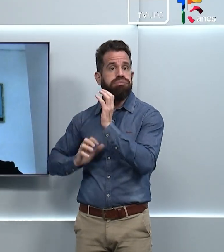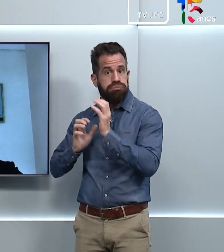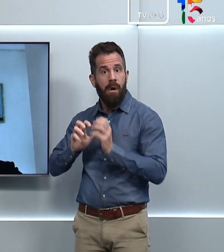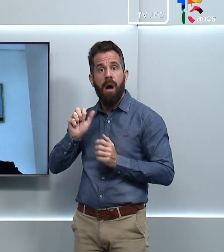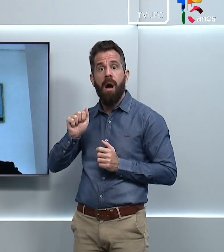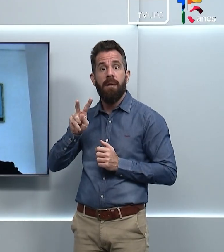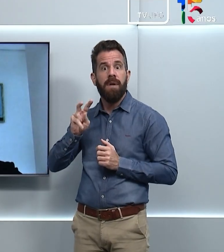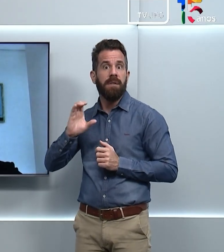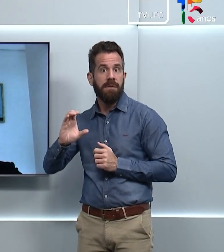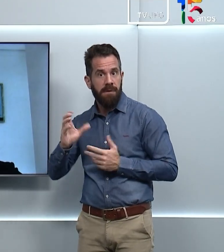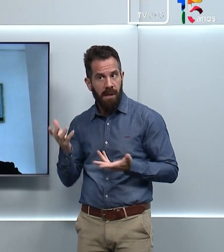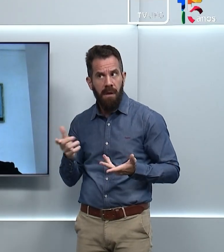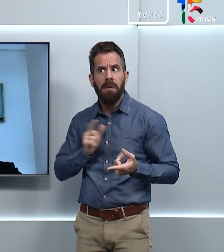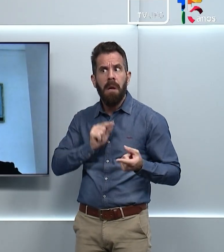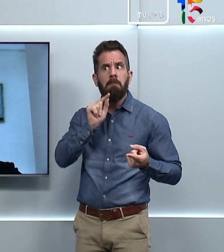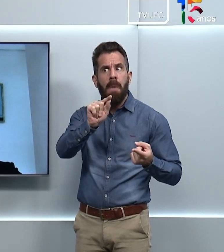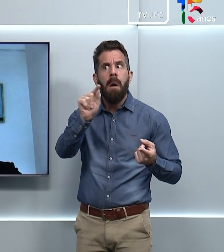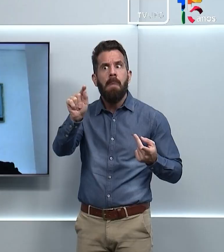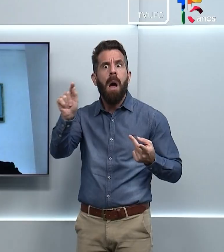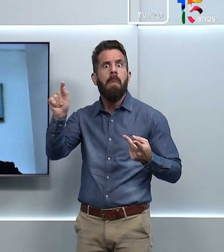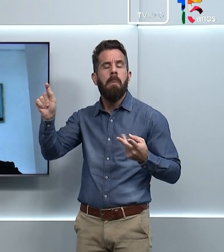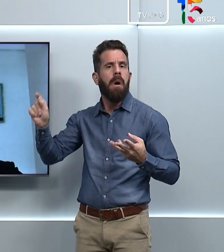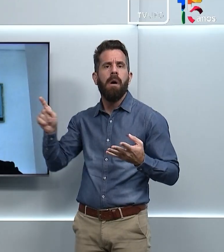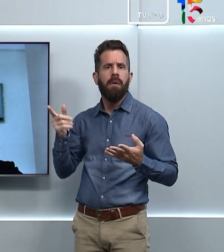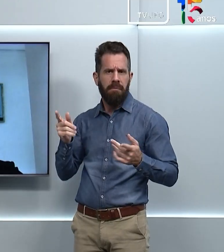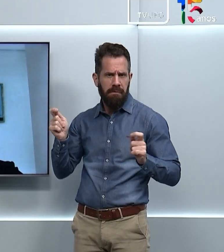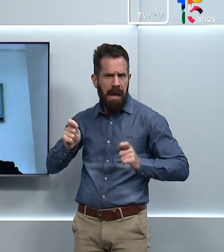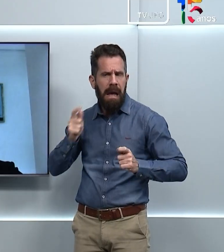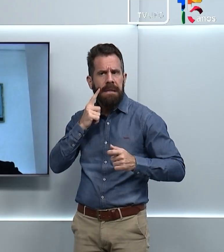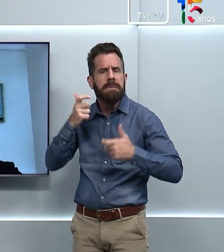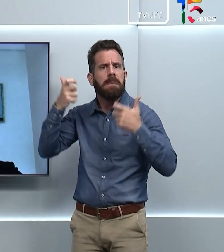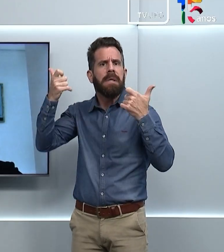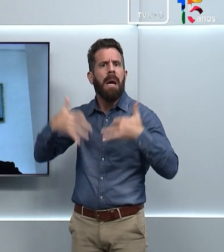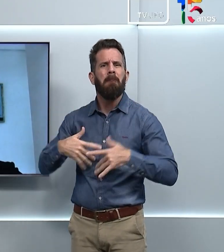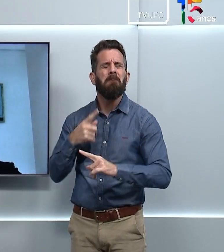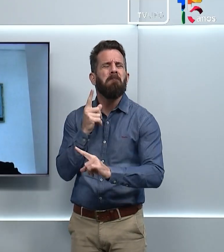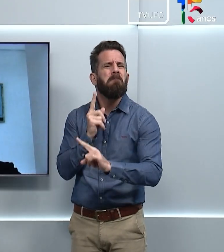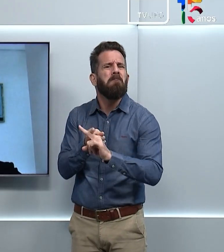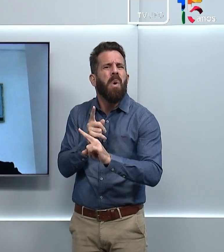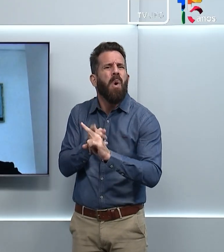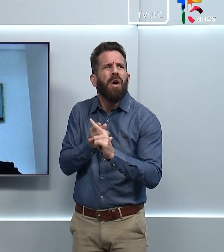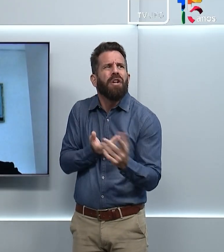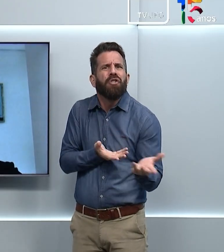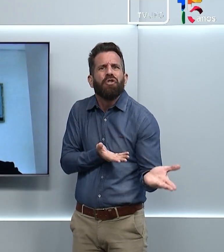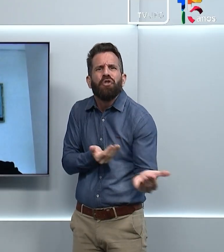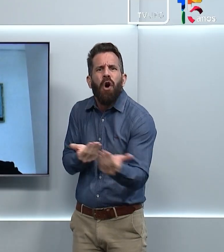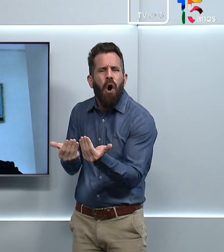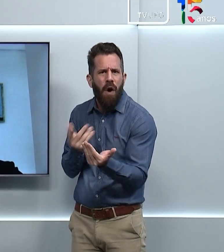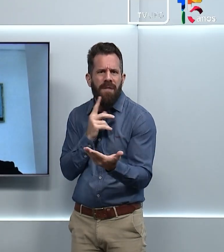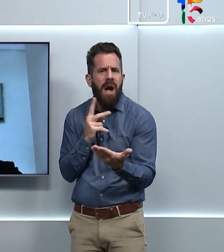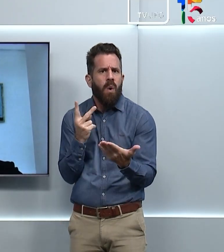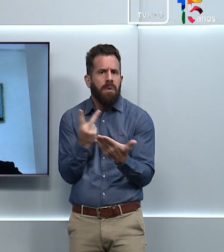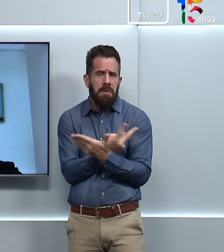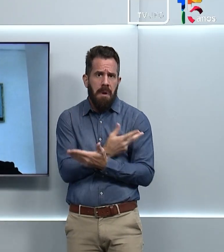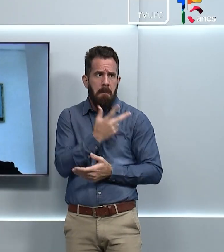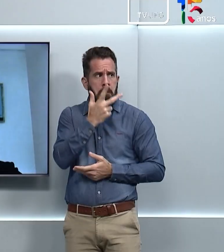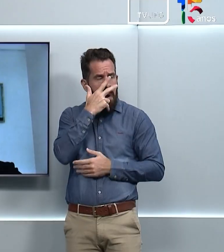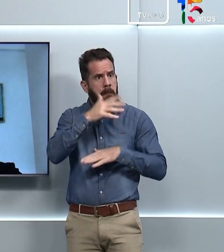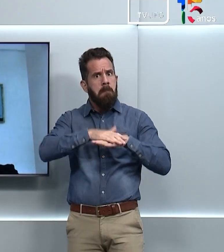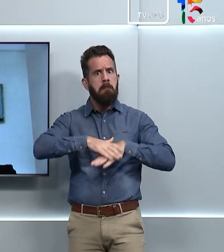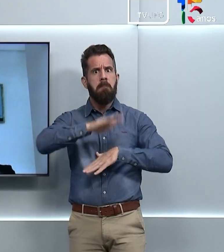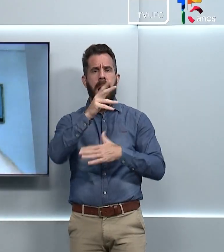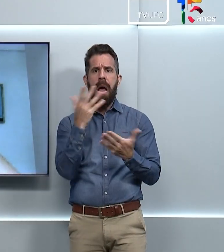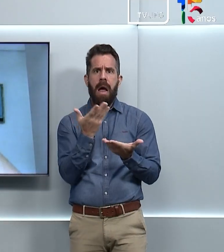também se preocupa com isso. Dá para tentar explicar, doutora, por que os jovens têm sido mais acometidos, ou parecem, ter sido